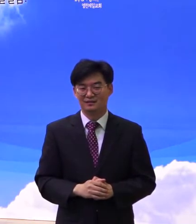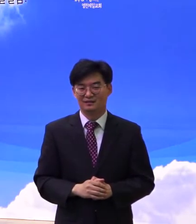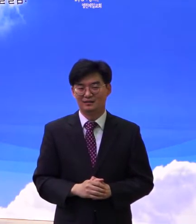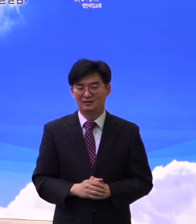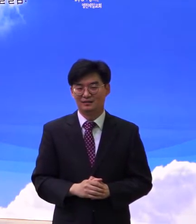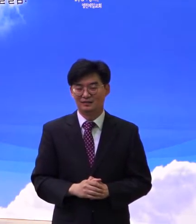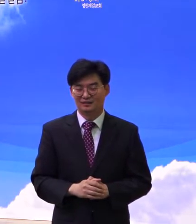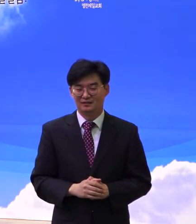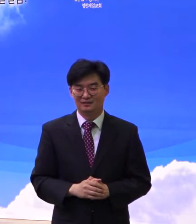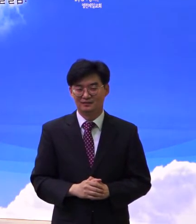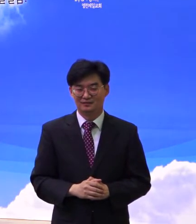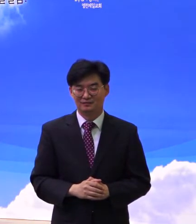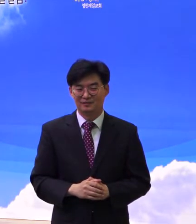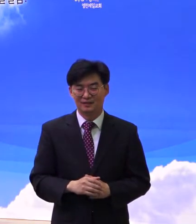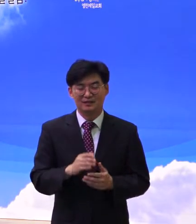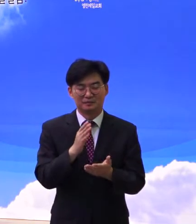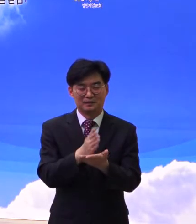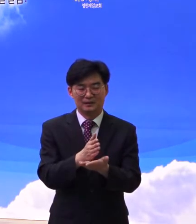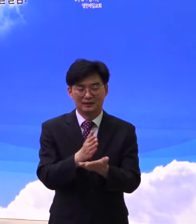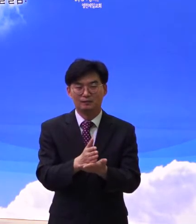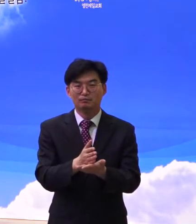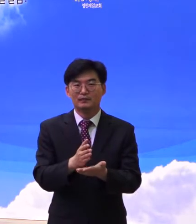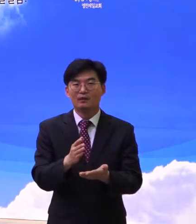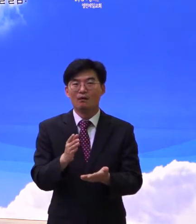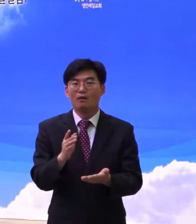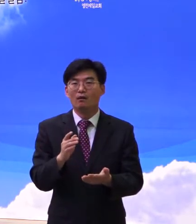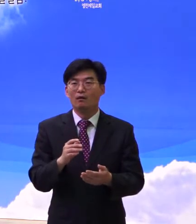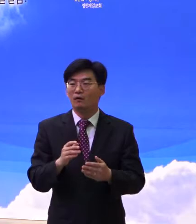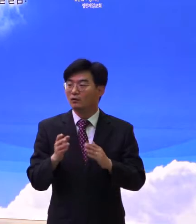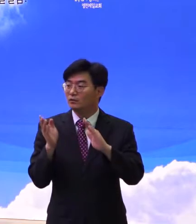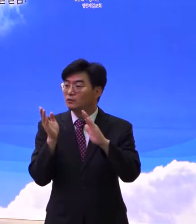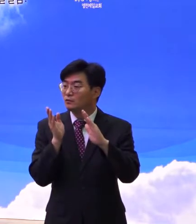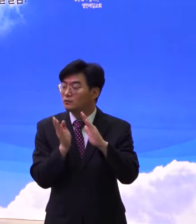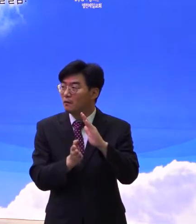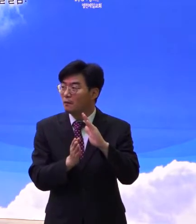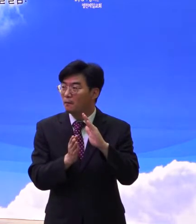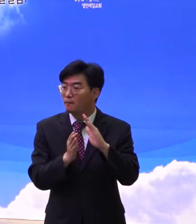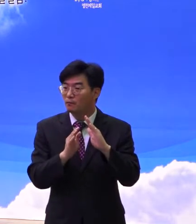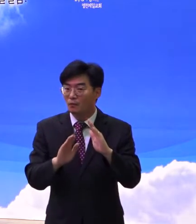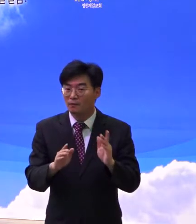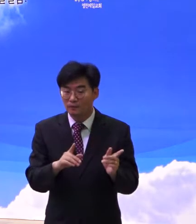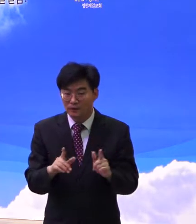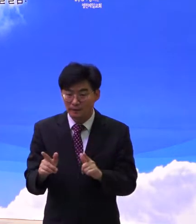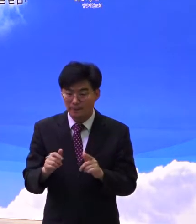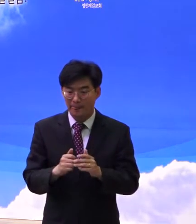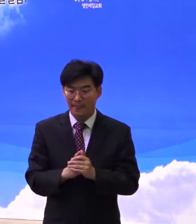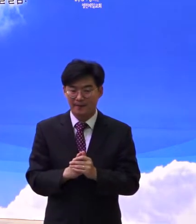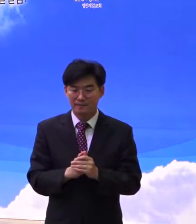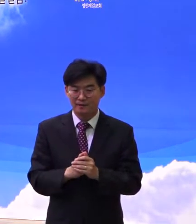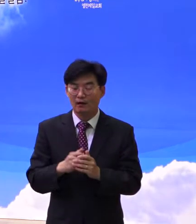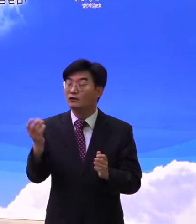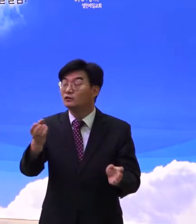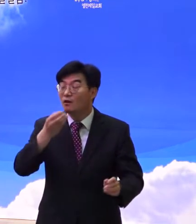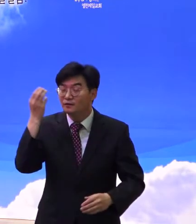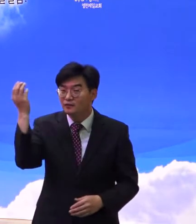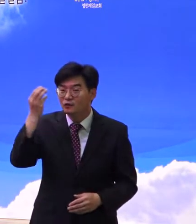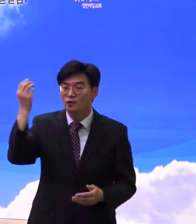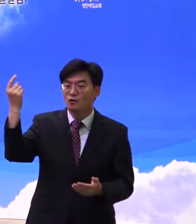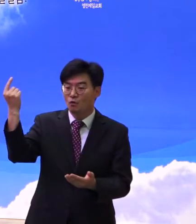그런 분들에게 위험한 것은 그렇게 하다가 어쩌면 성령께서 내 안에 오셔서 일하실 그 자리를